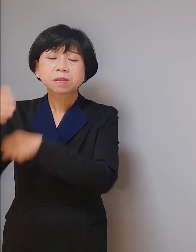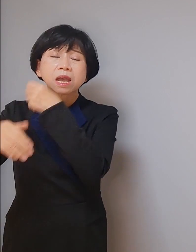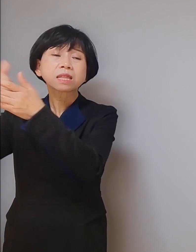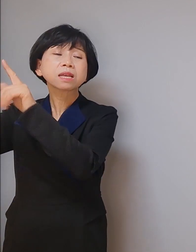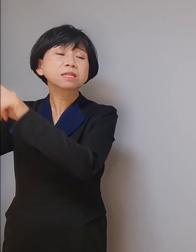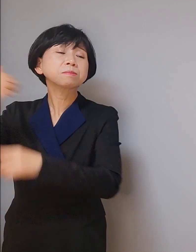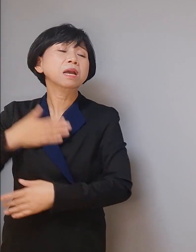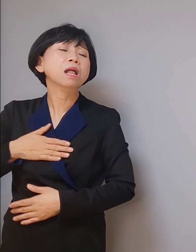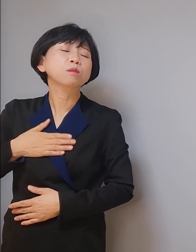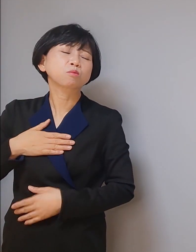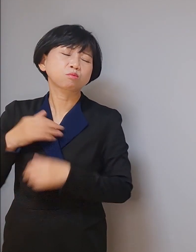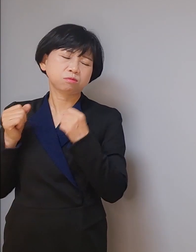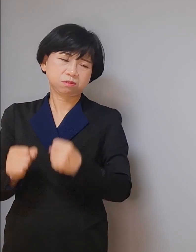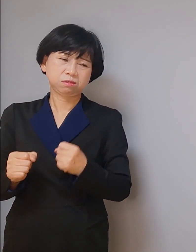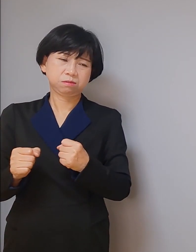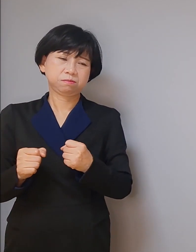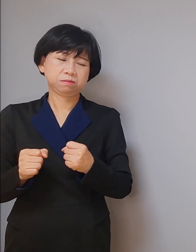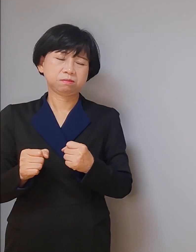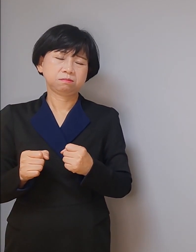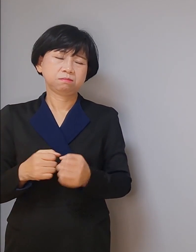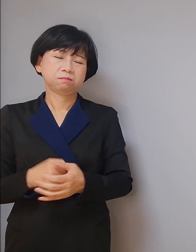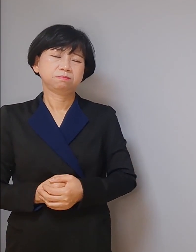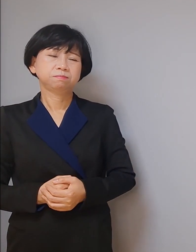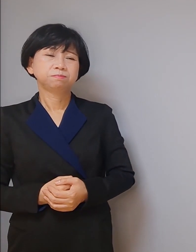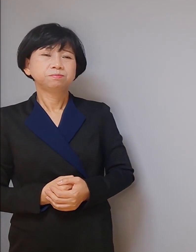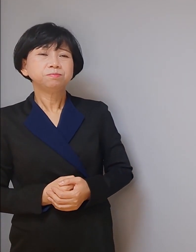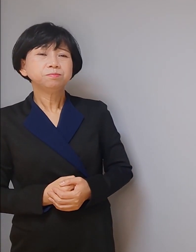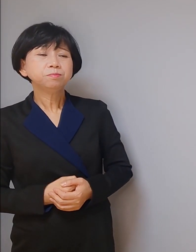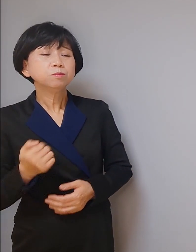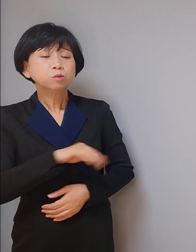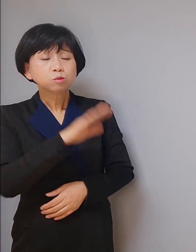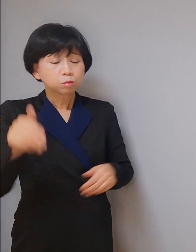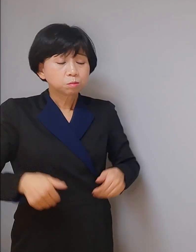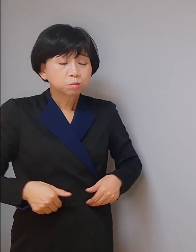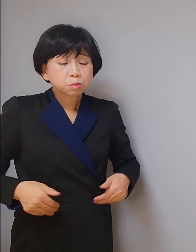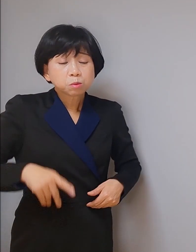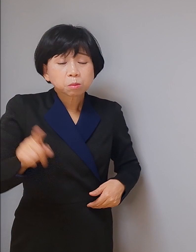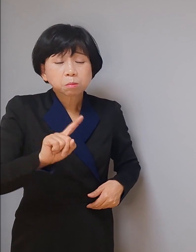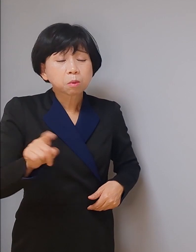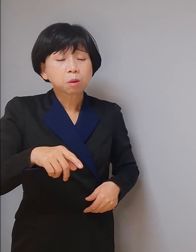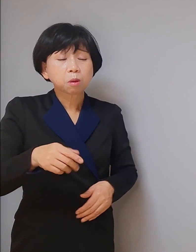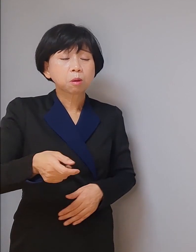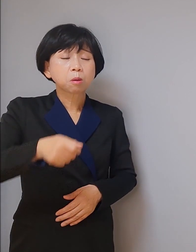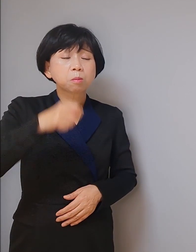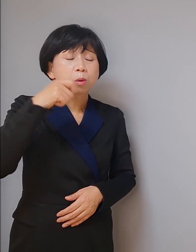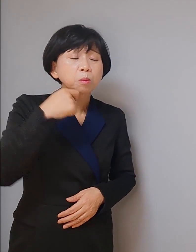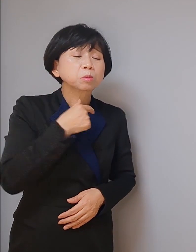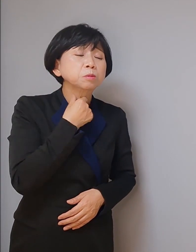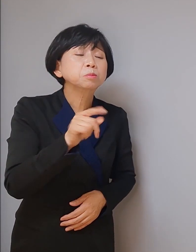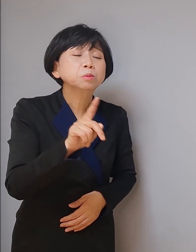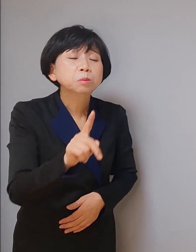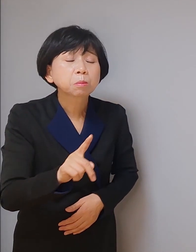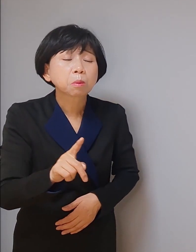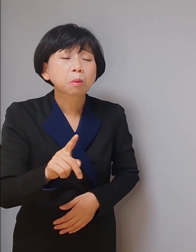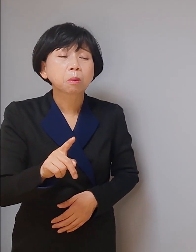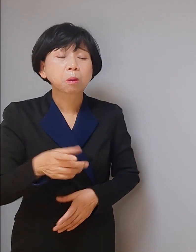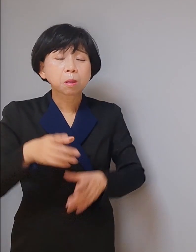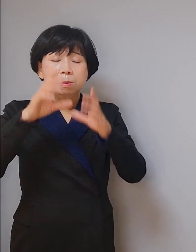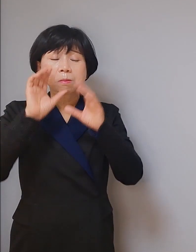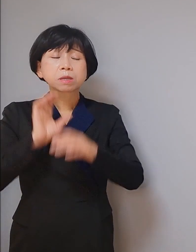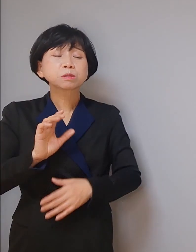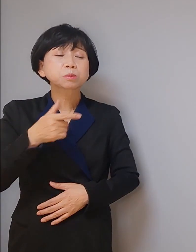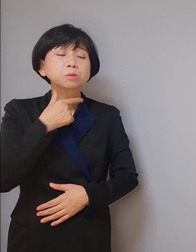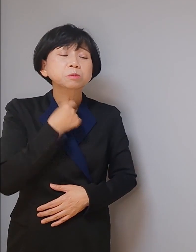아신다 모르신다? 아신다는 겁니다. 우리가 무엇을 먹고 싶은지 무엇을 마시고 싶은지 무엇을